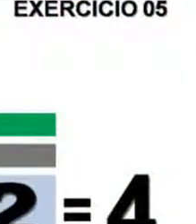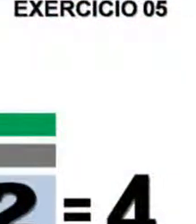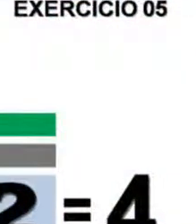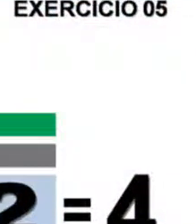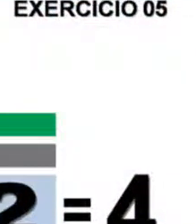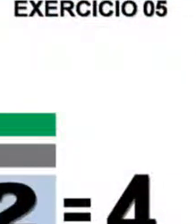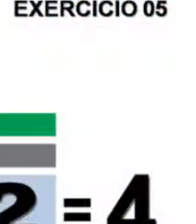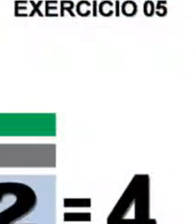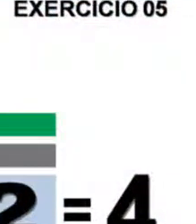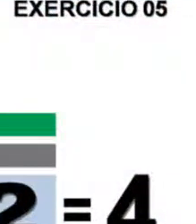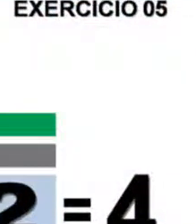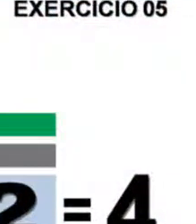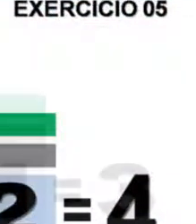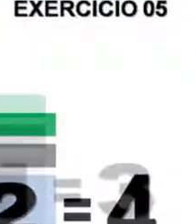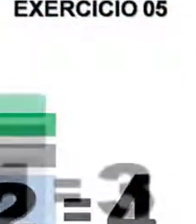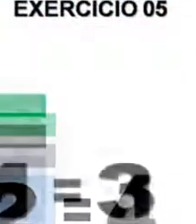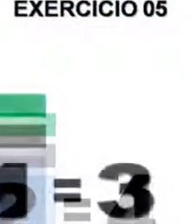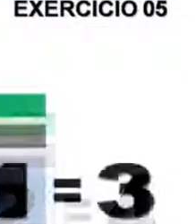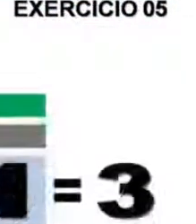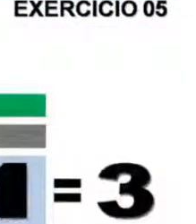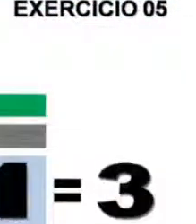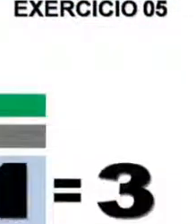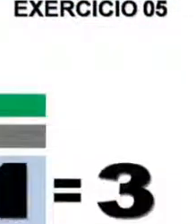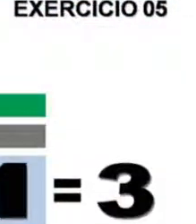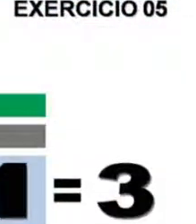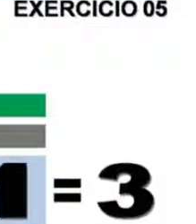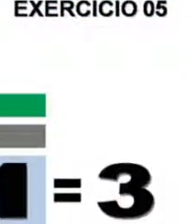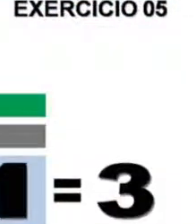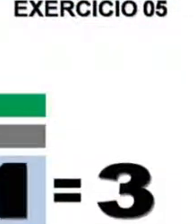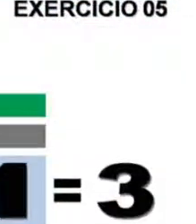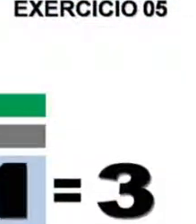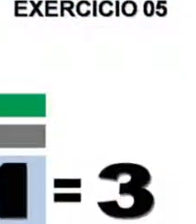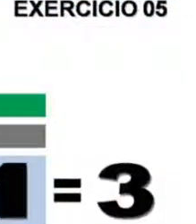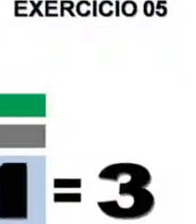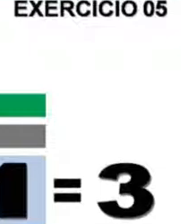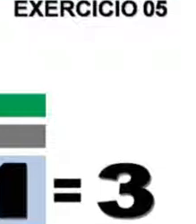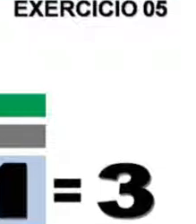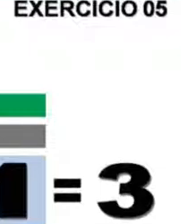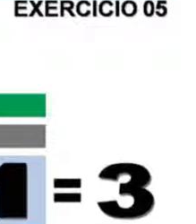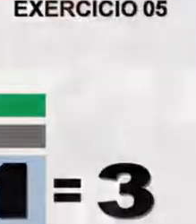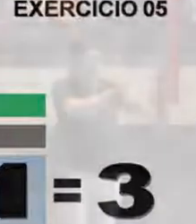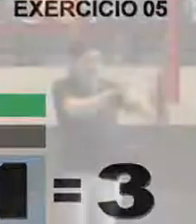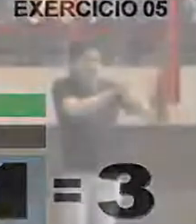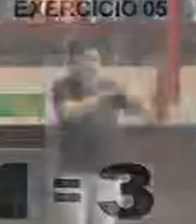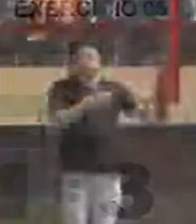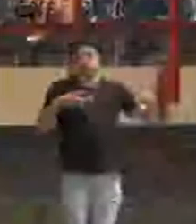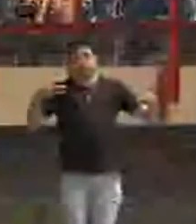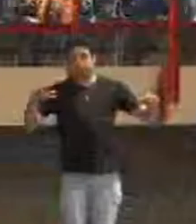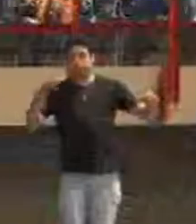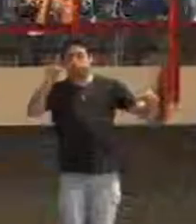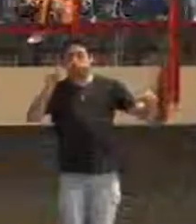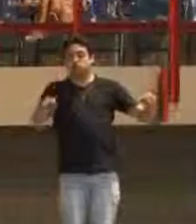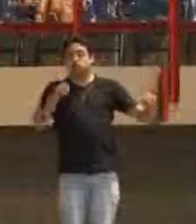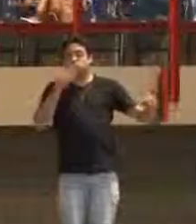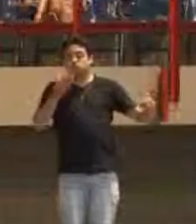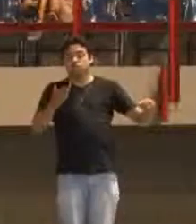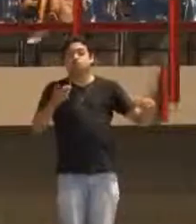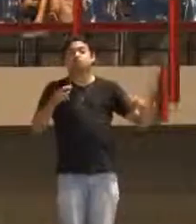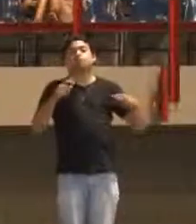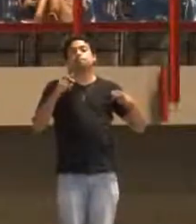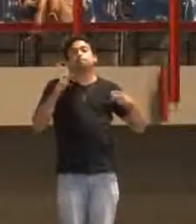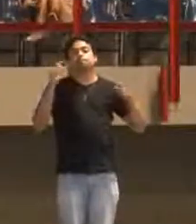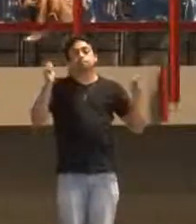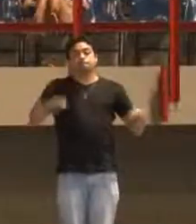era azul, eu tinha 4 opções. Quando o fundo era cinza, eu tenho 3 opções. Como o fundo pode